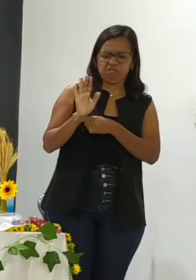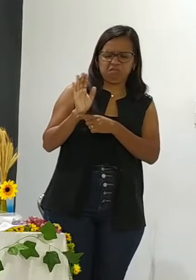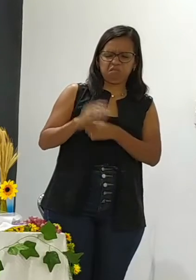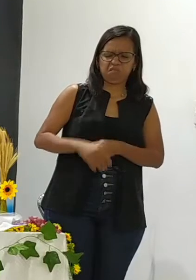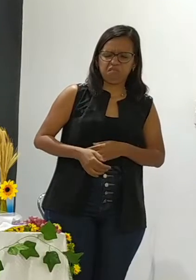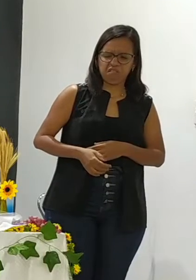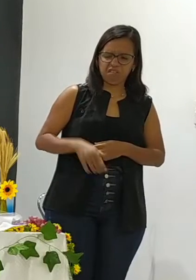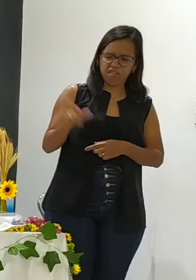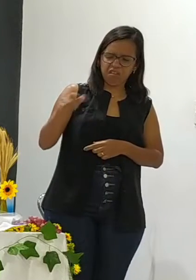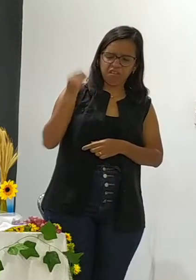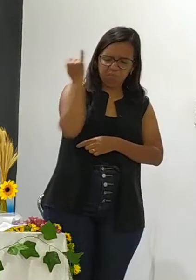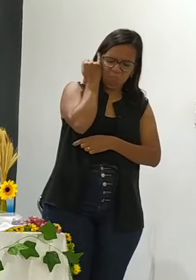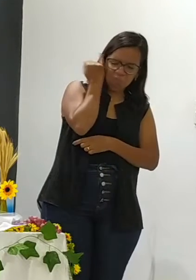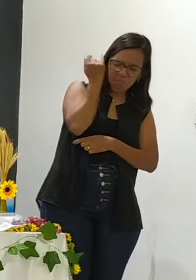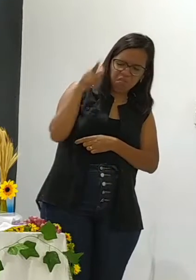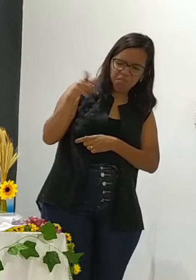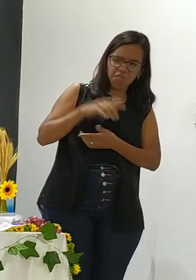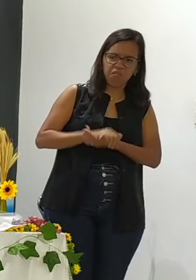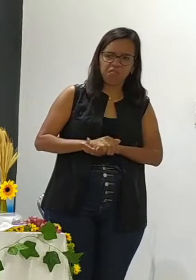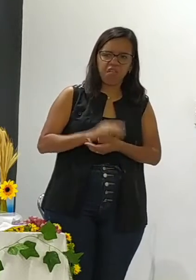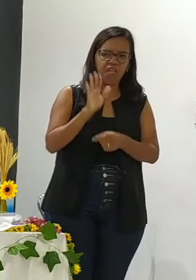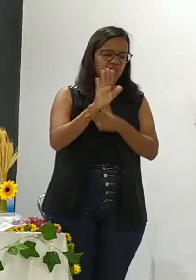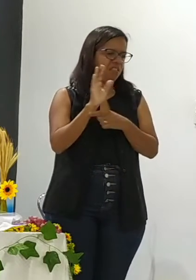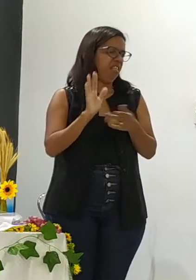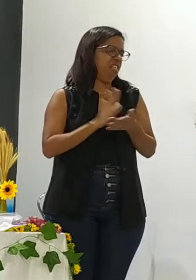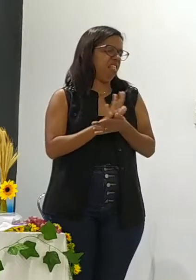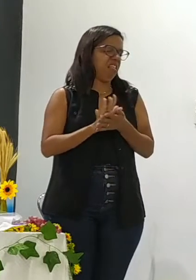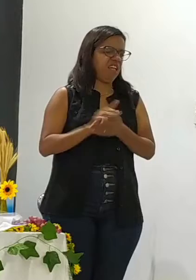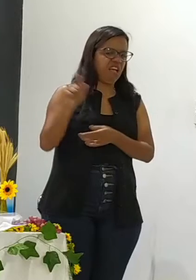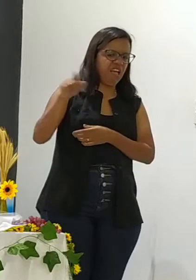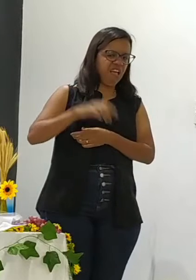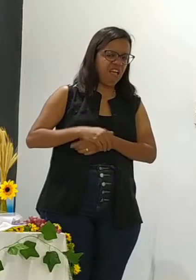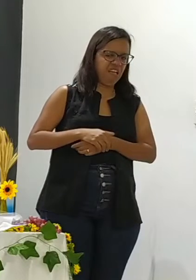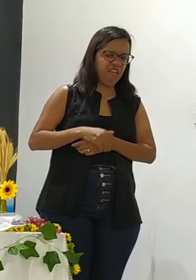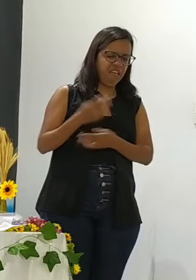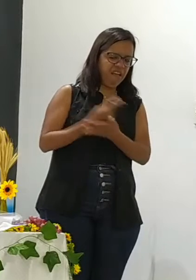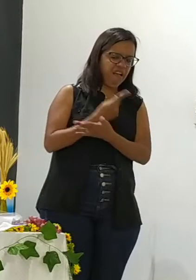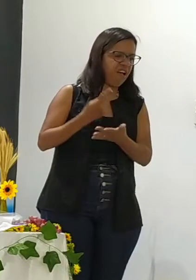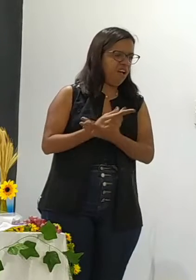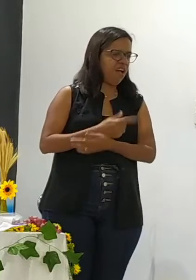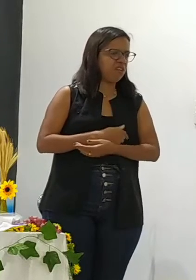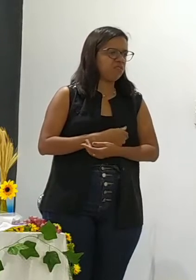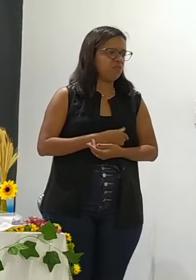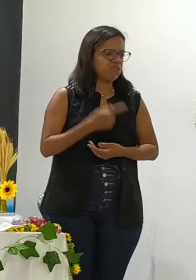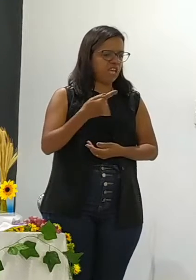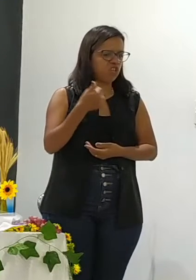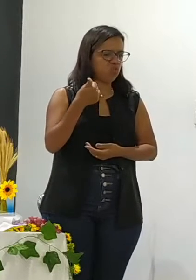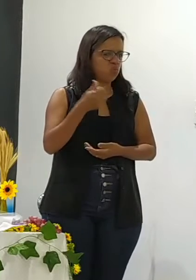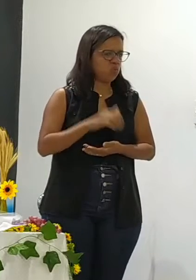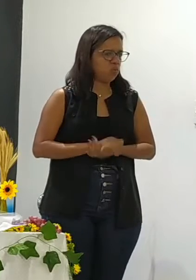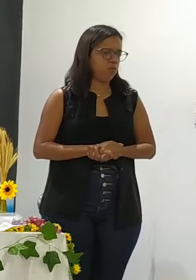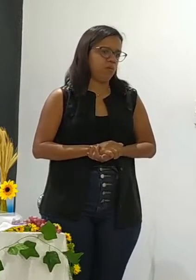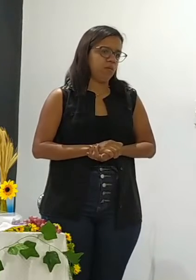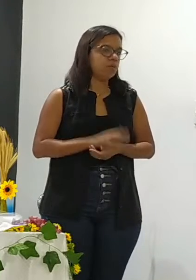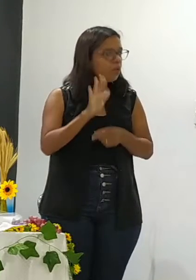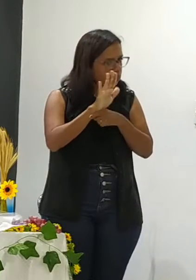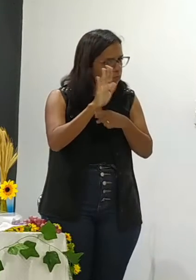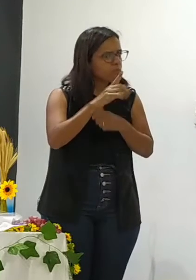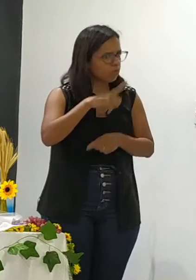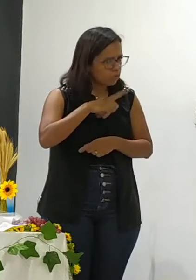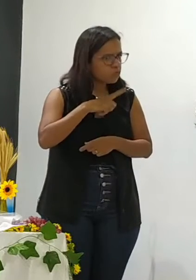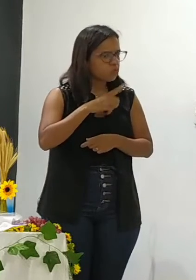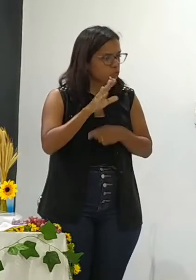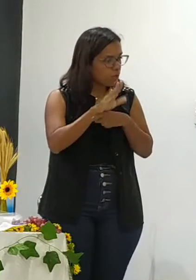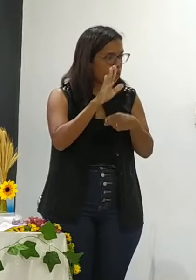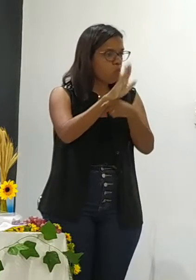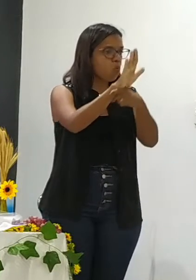preguiçoso, eu não vou ajudar não porque ele é P71, essas palavras que a gente ouve hoje. Então, querido, nós temos que ajudar.